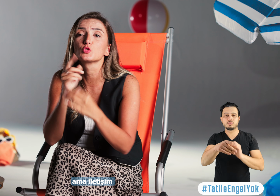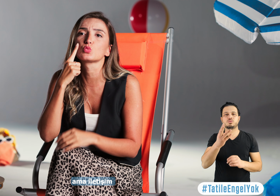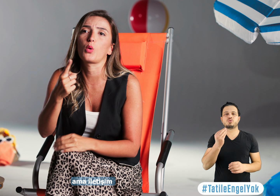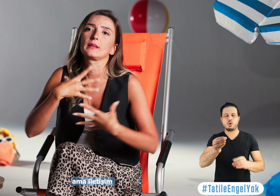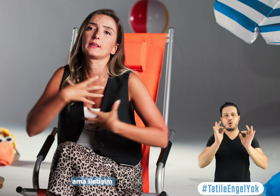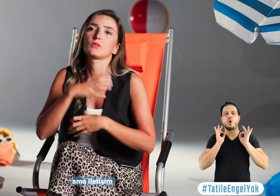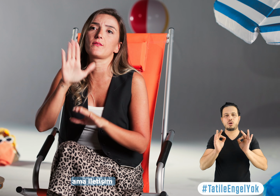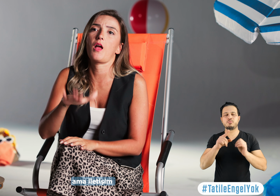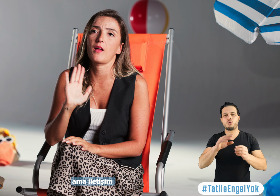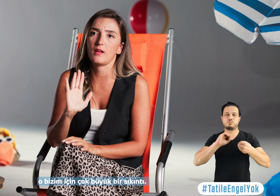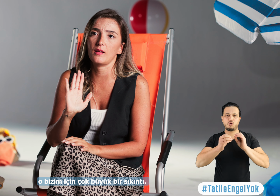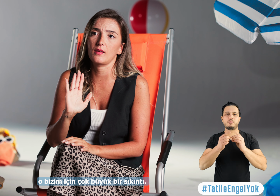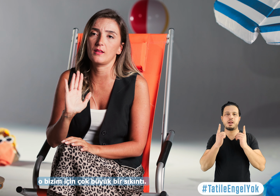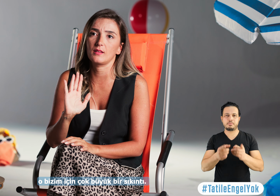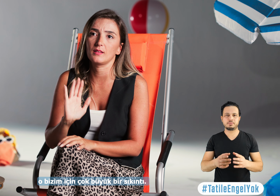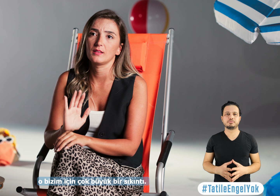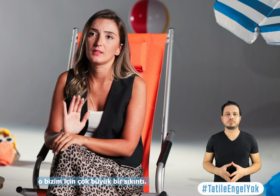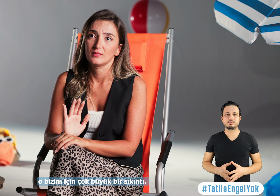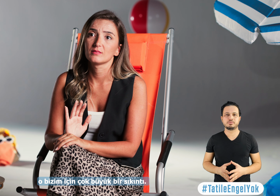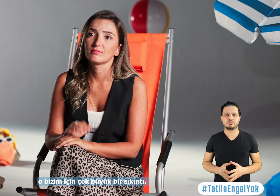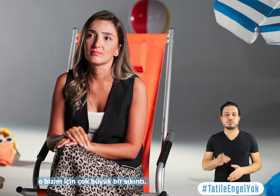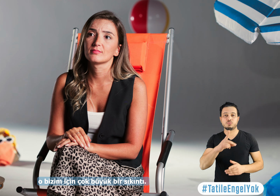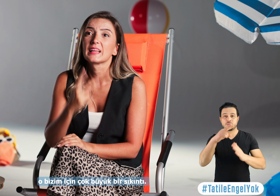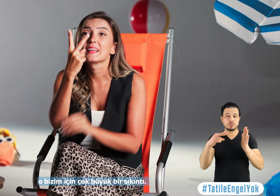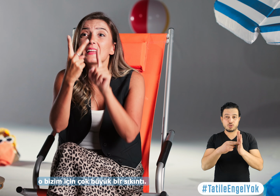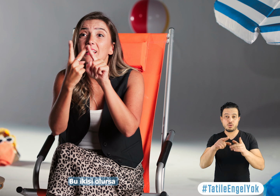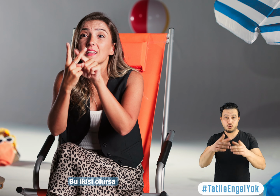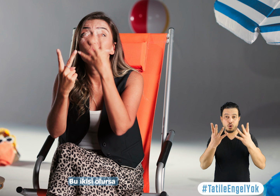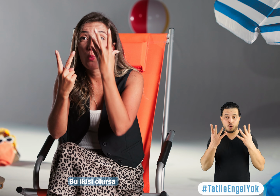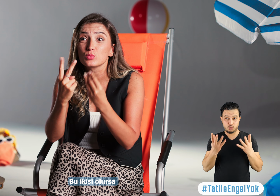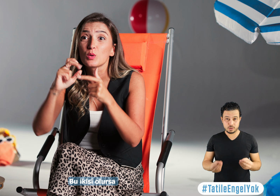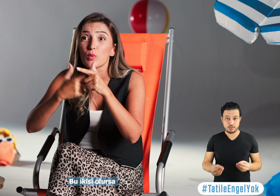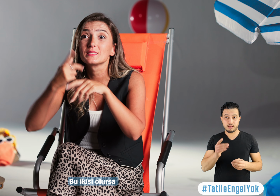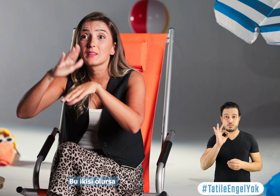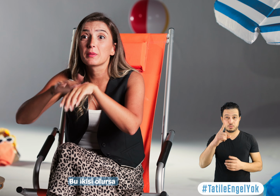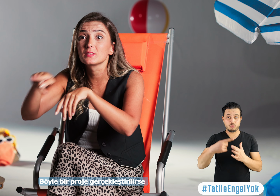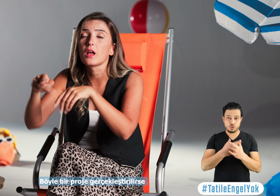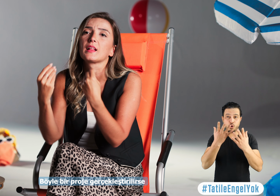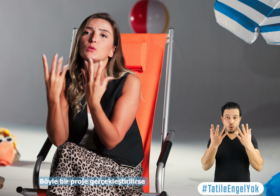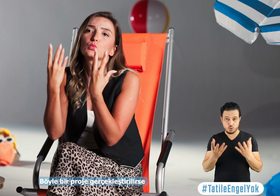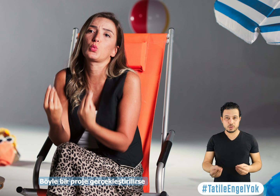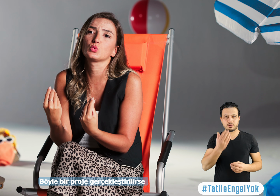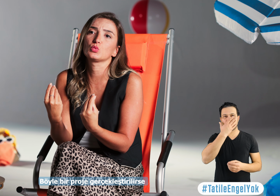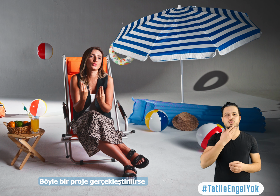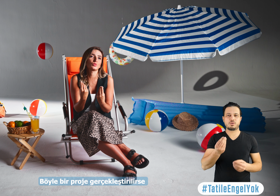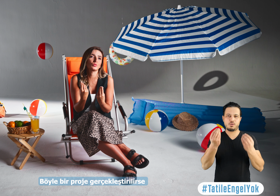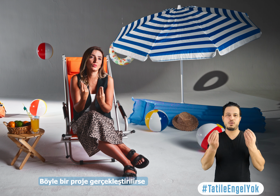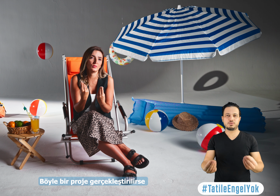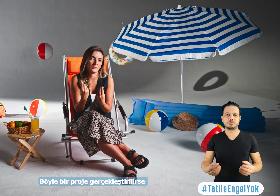uygun ama iletişim, o bizim için çok büyük bir sıkıntı. Bu ikisi olursa, bu böyle bir proje